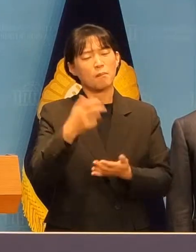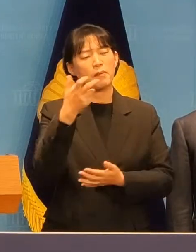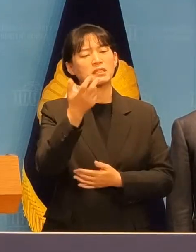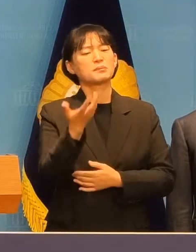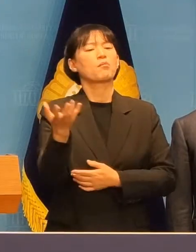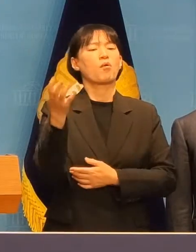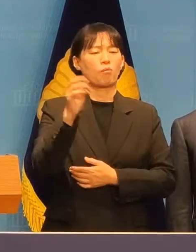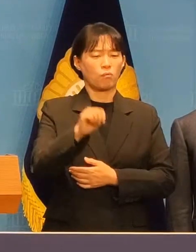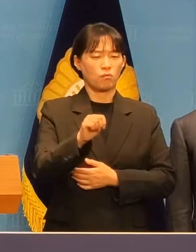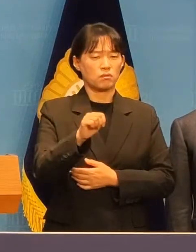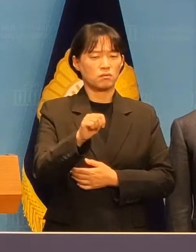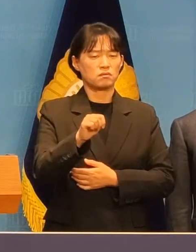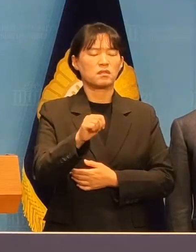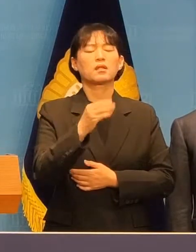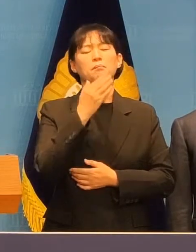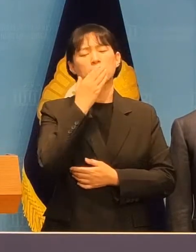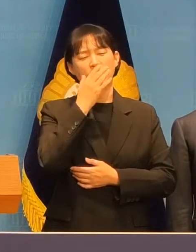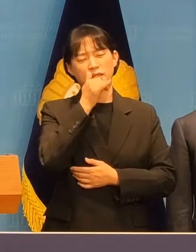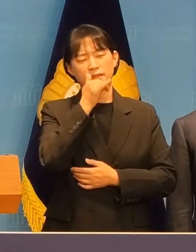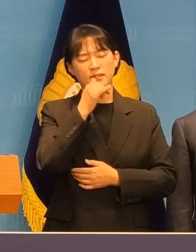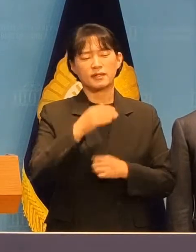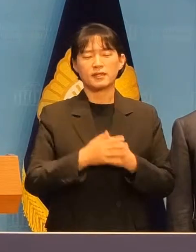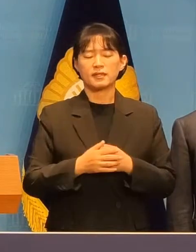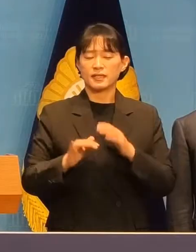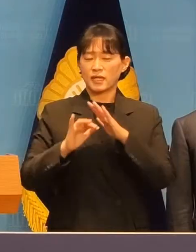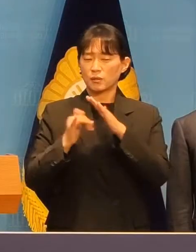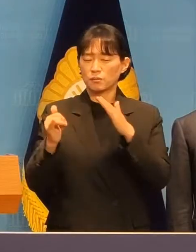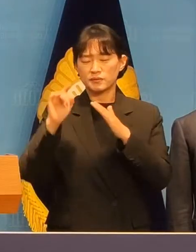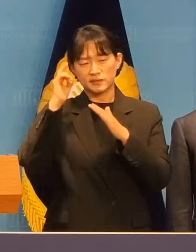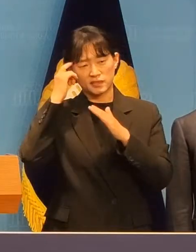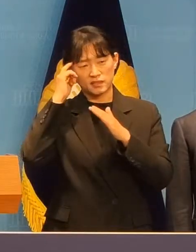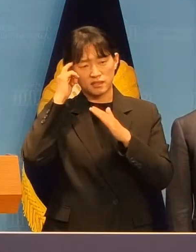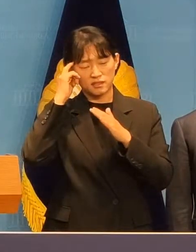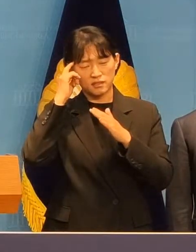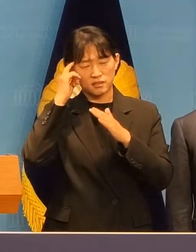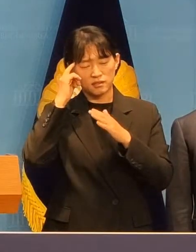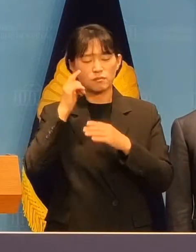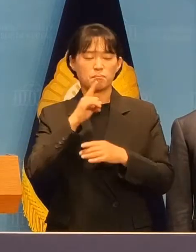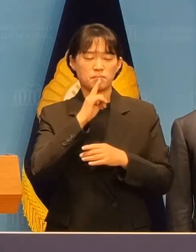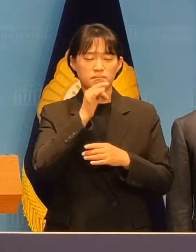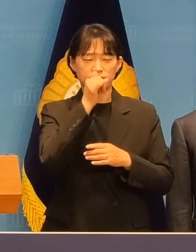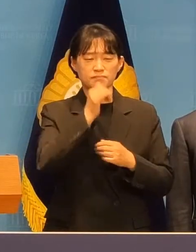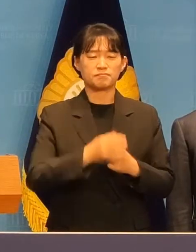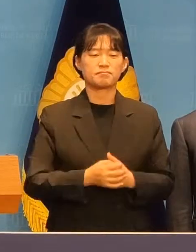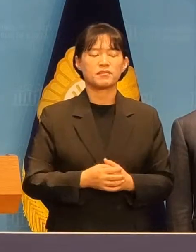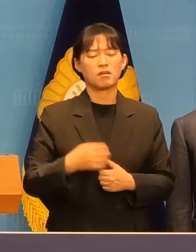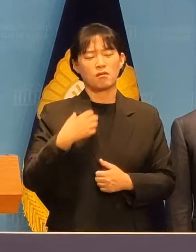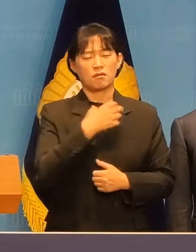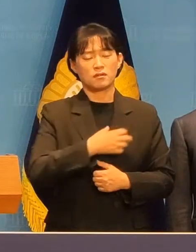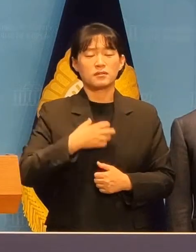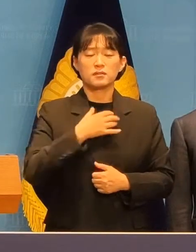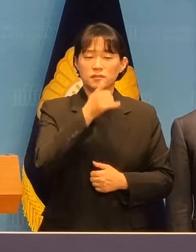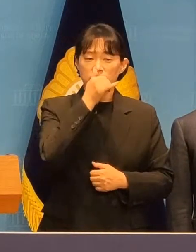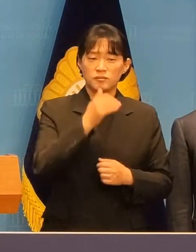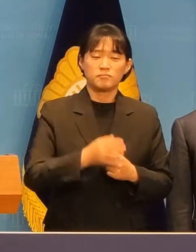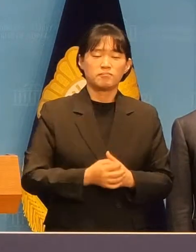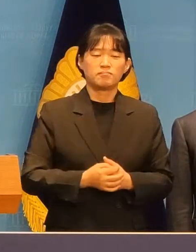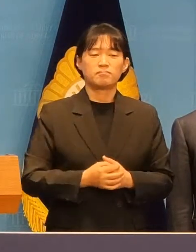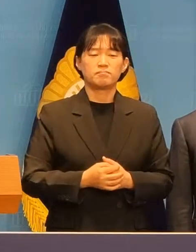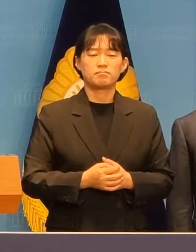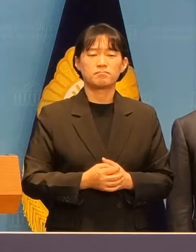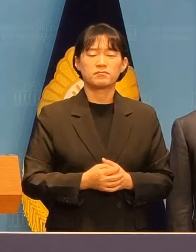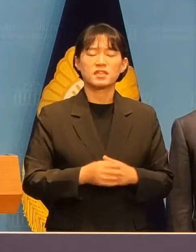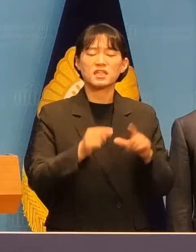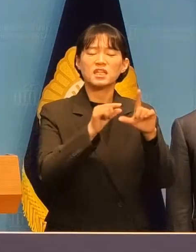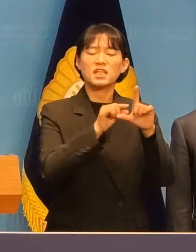원에 이를 수 있다고 유족들은 주장을 하고 우려를 하고 있습니다.